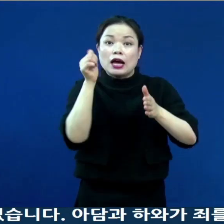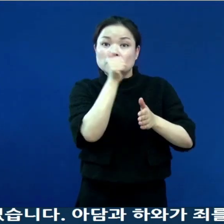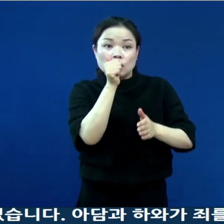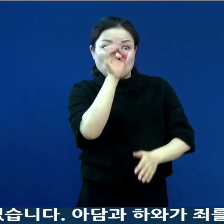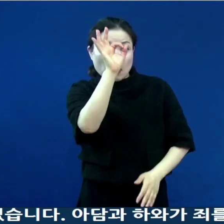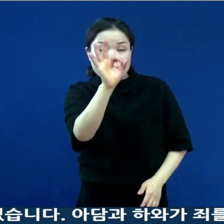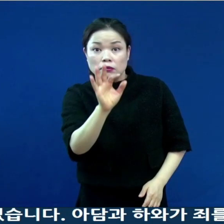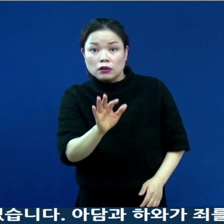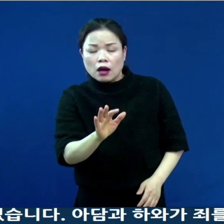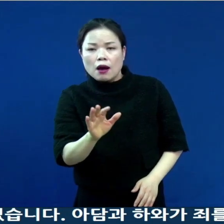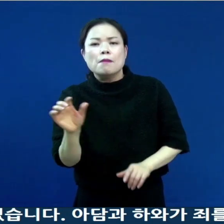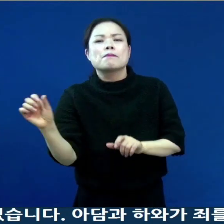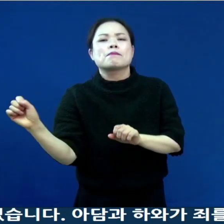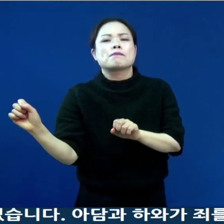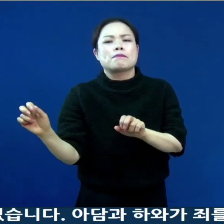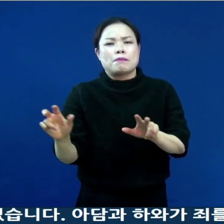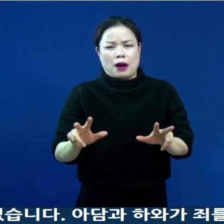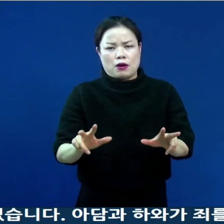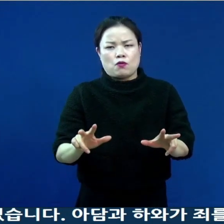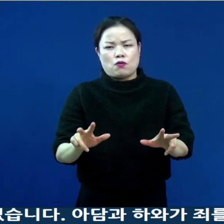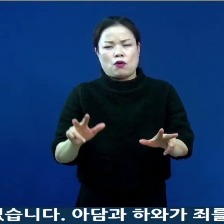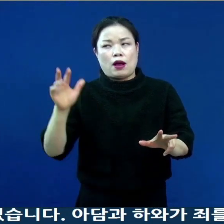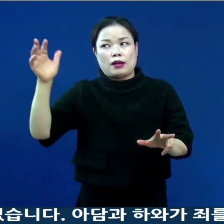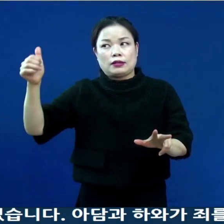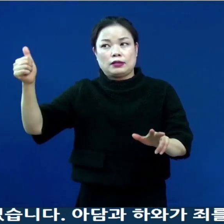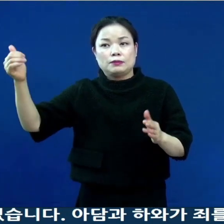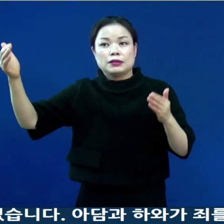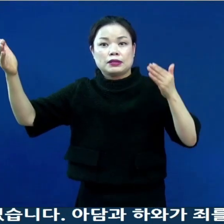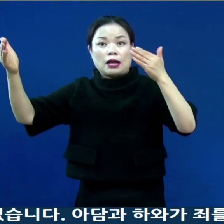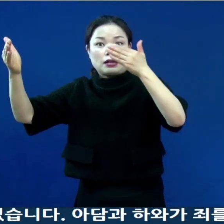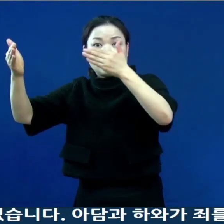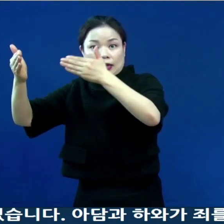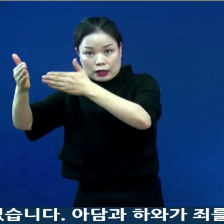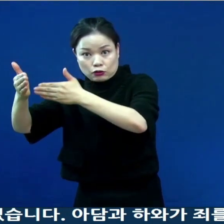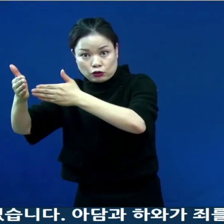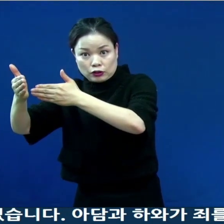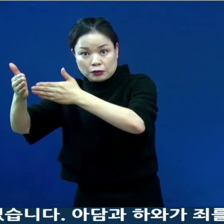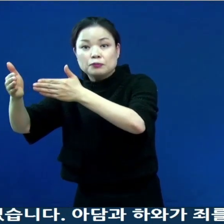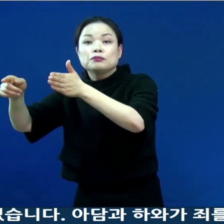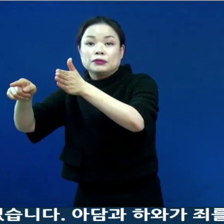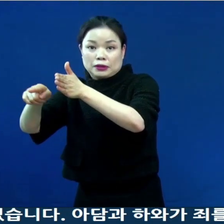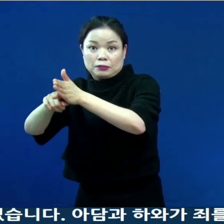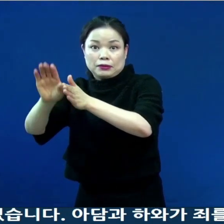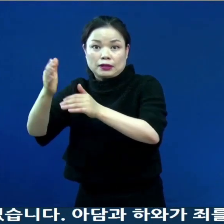앞에 곧바로 이룰 수 있는 믿음을 갖게 되는 것이죠.